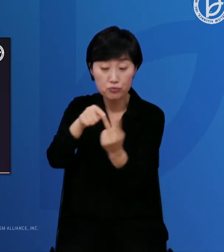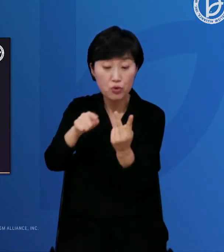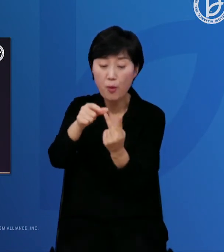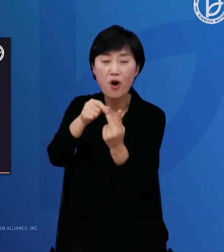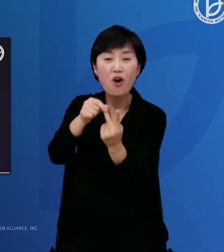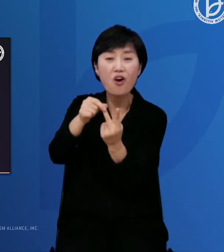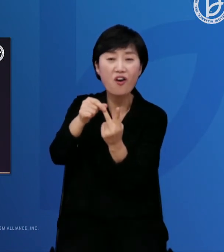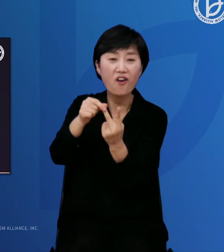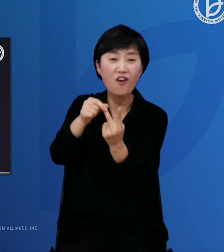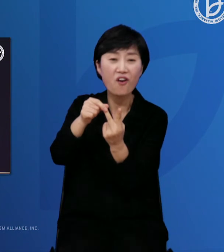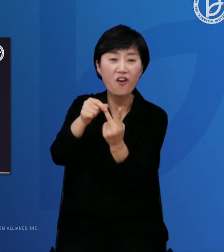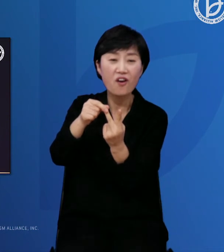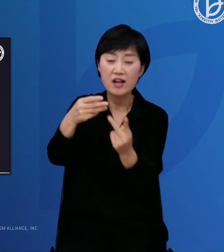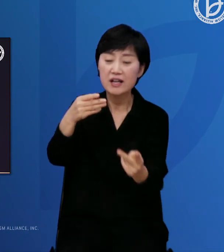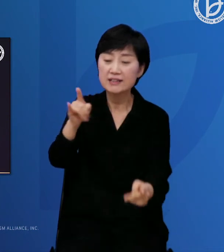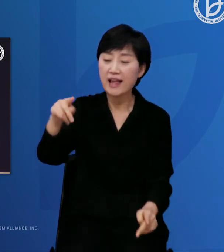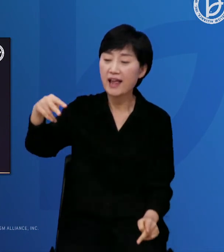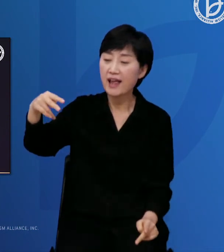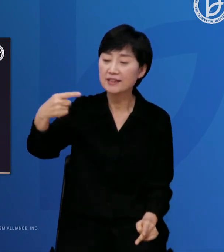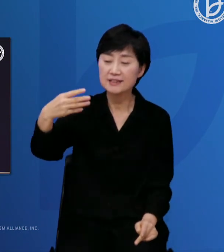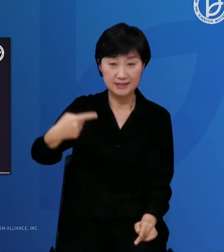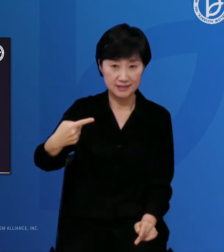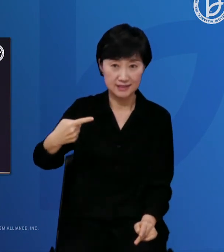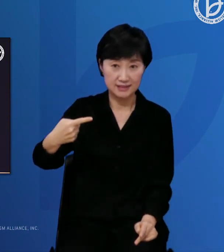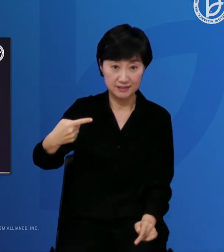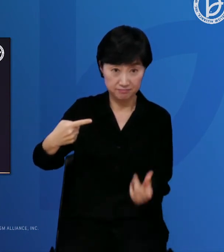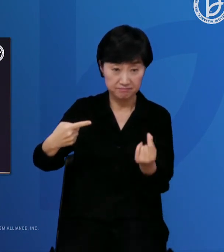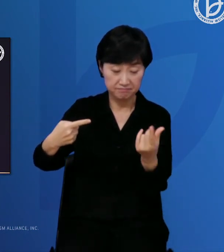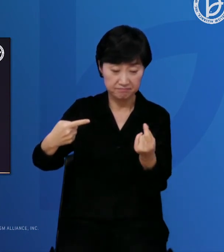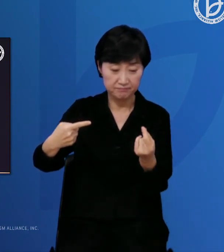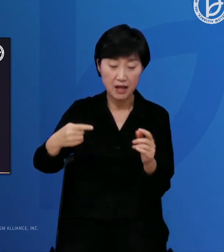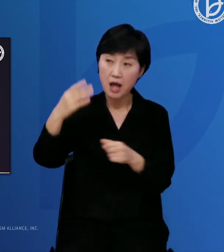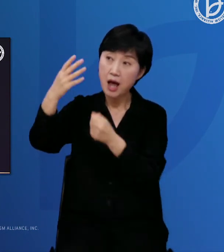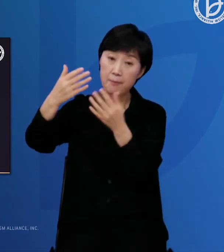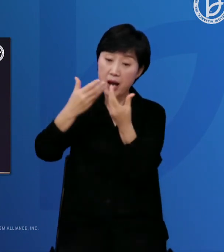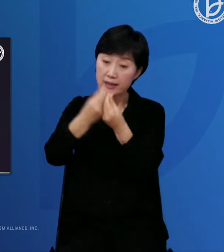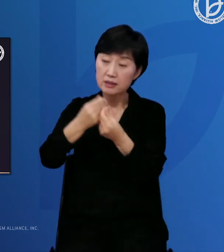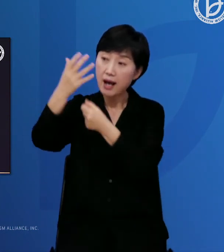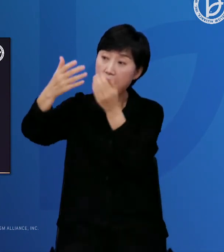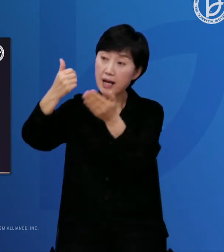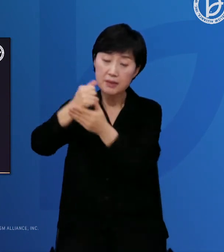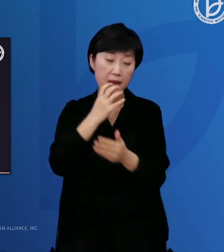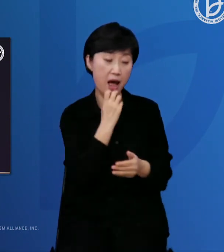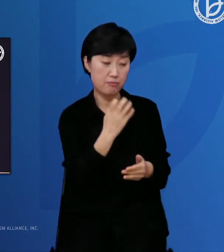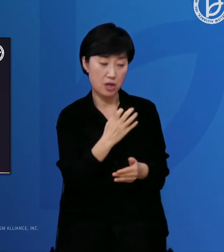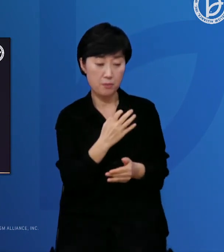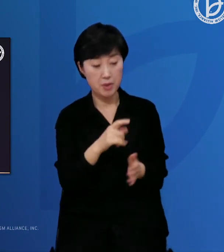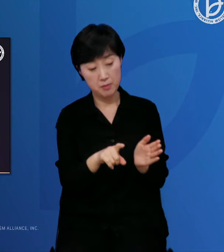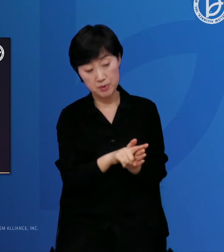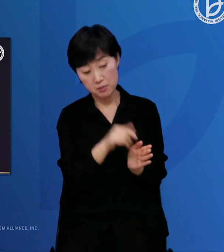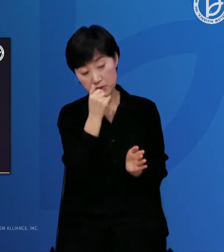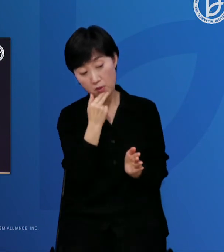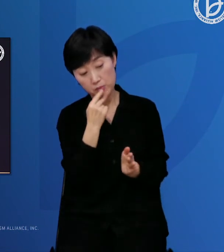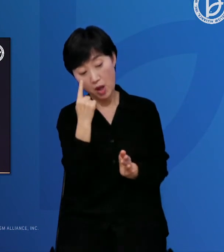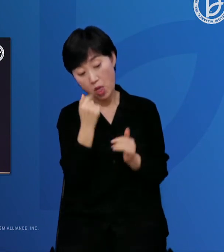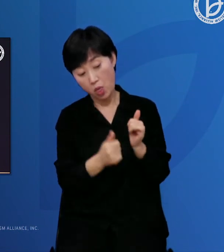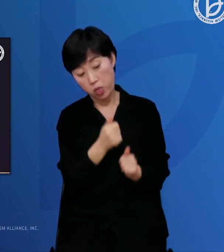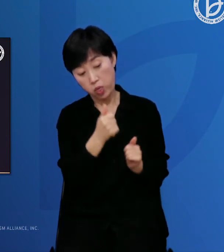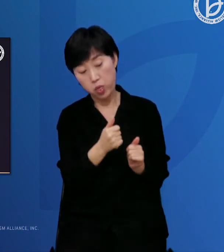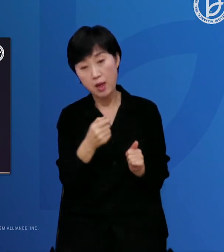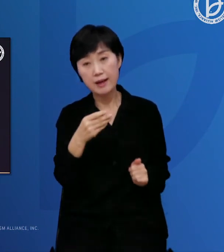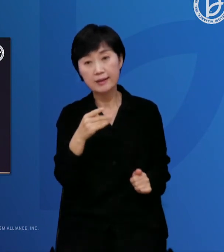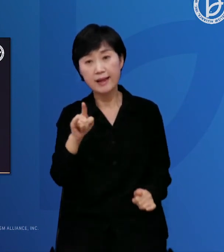말은 하나님이 아브라함 시험할 때도 같은 단어입니다. We see that the same terminology is used when God is